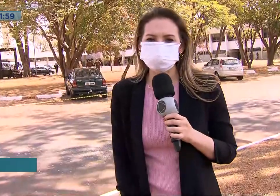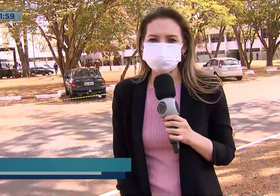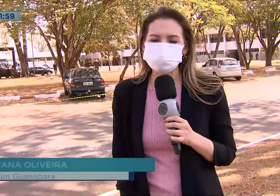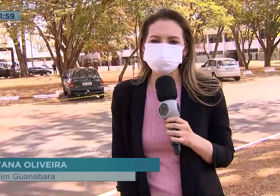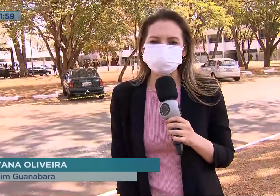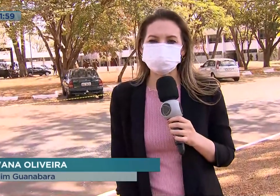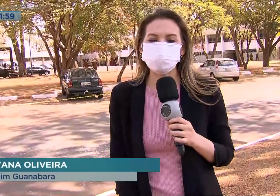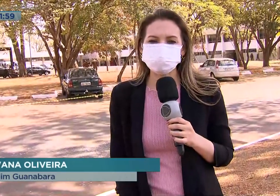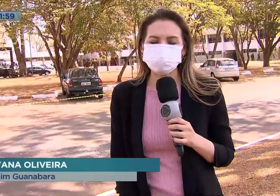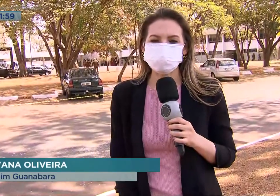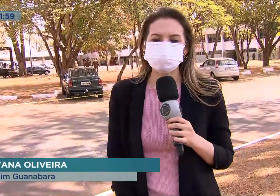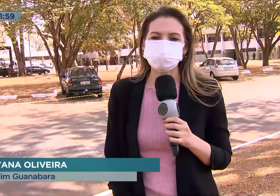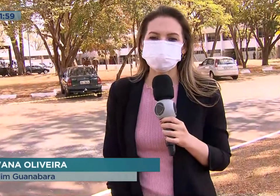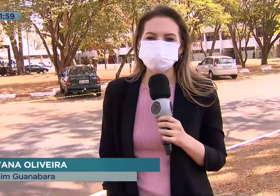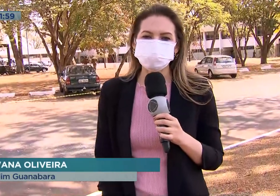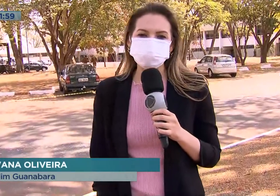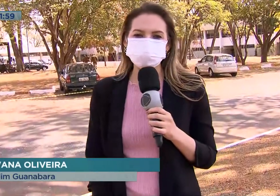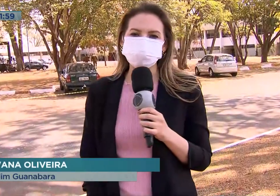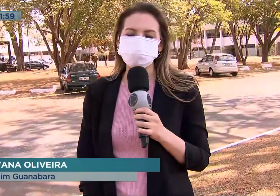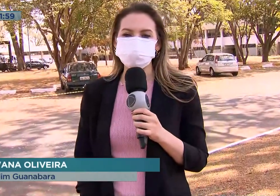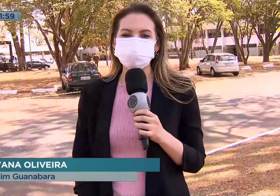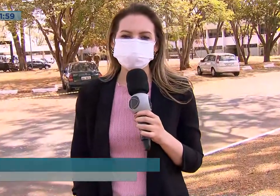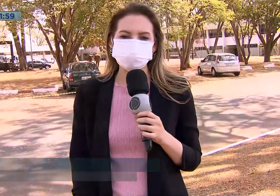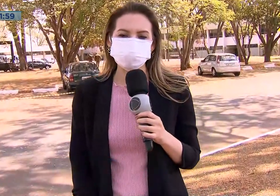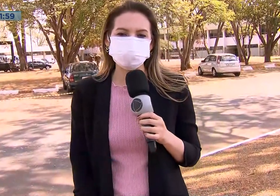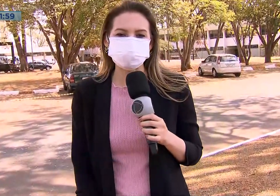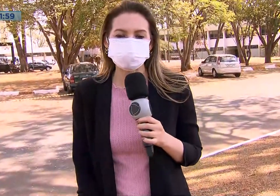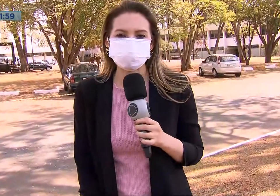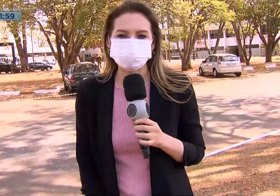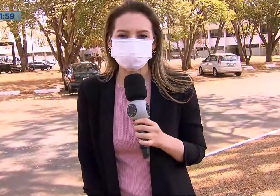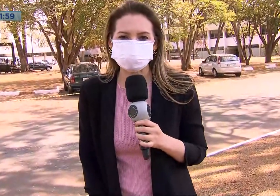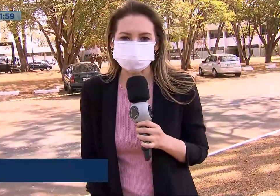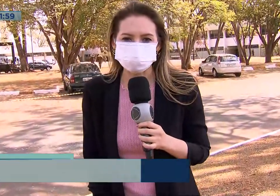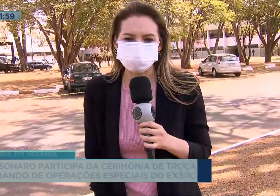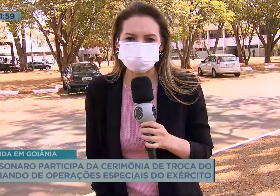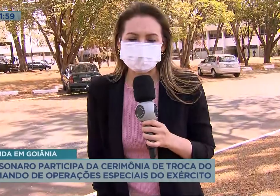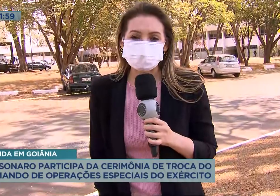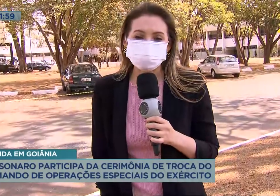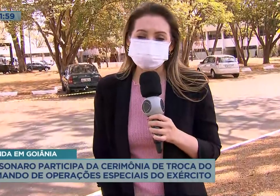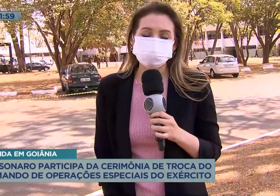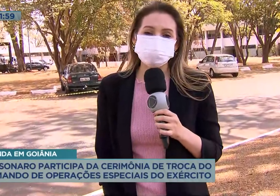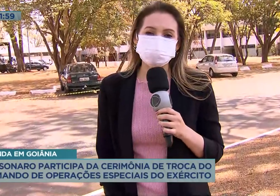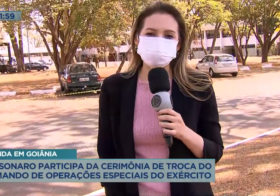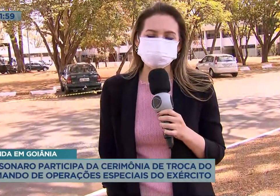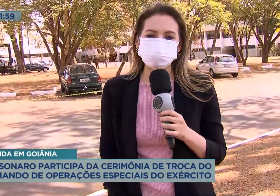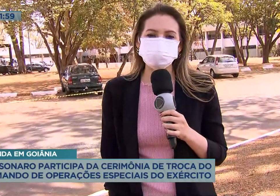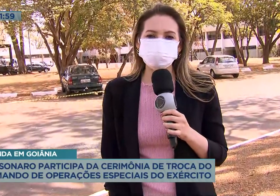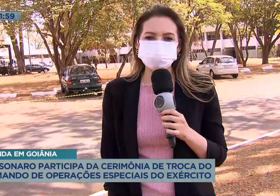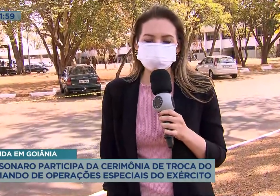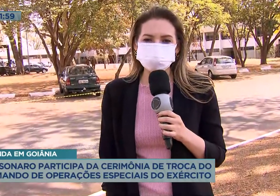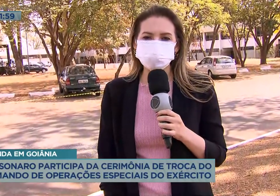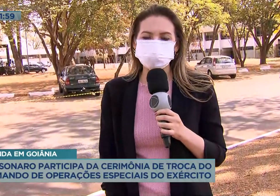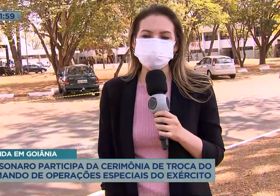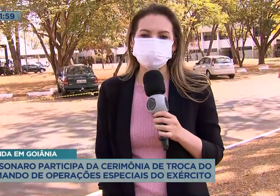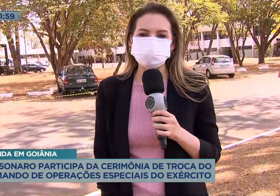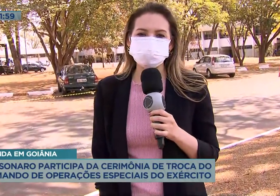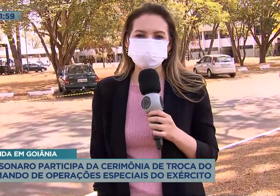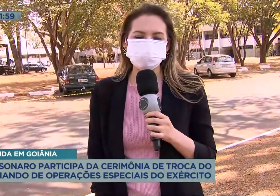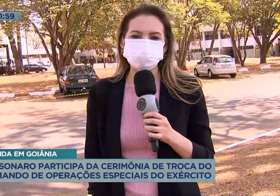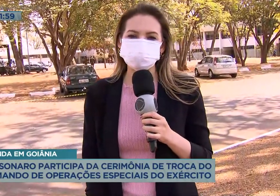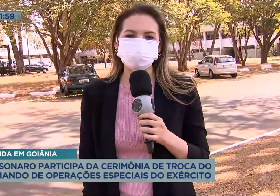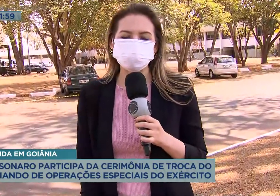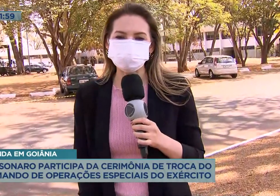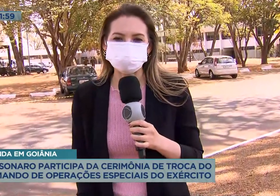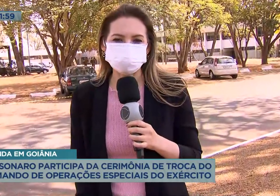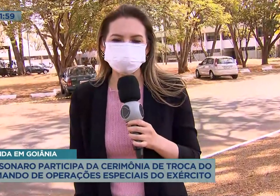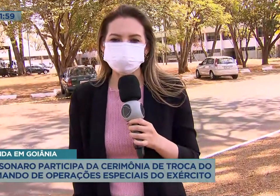Foi uma cerimônia bastante tranquila, com essa troca de comando de operações especiais aqui do Exército. Várias autoridades acompanharam aí o